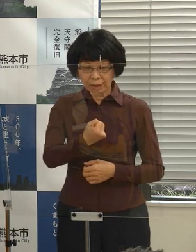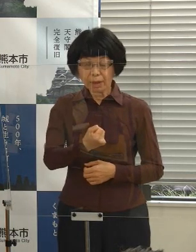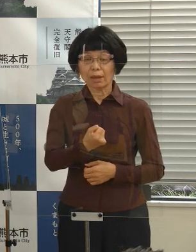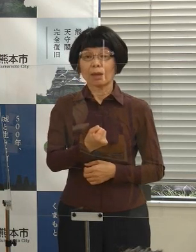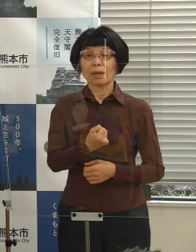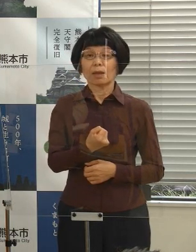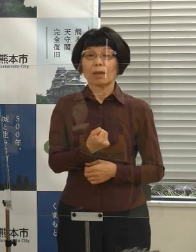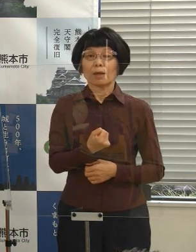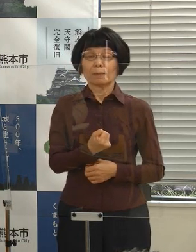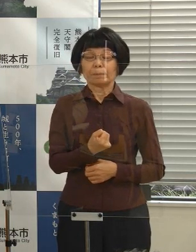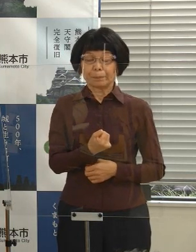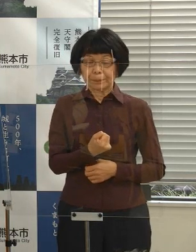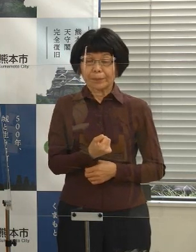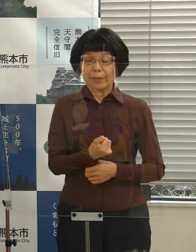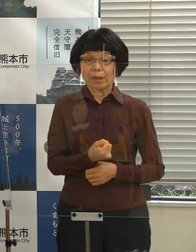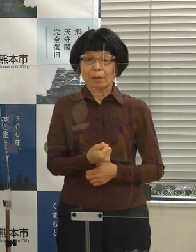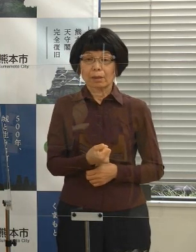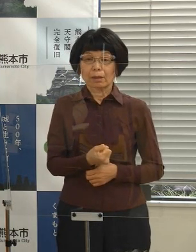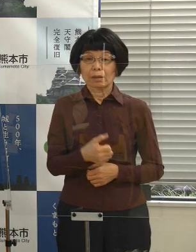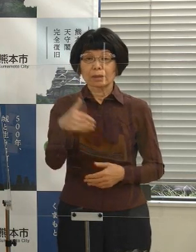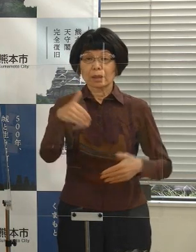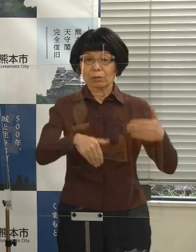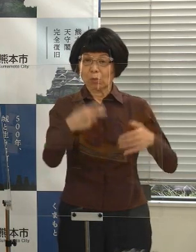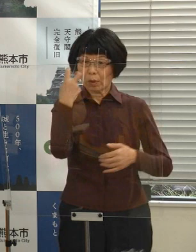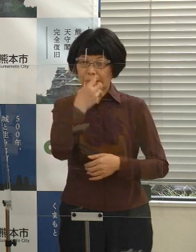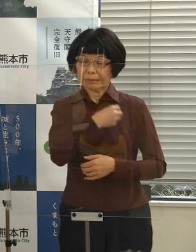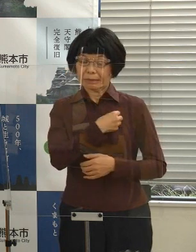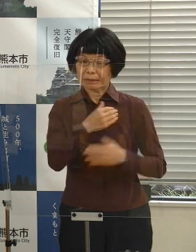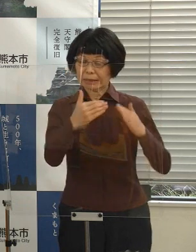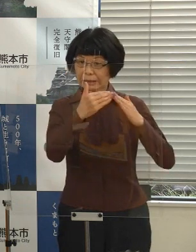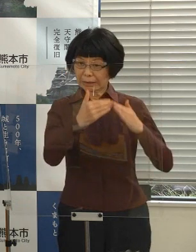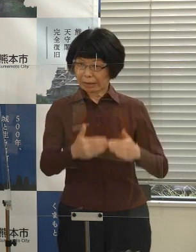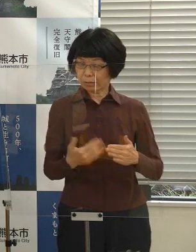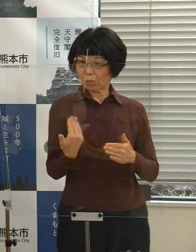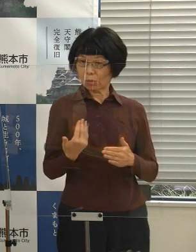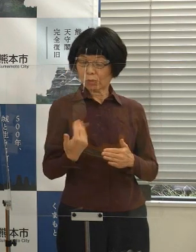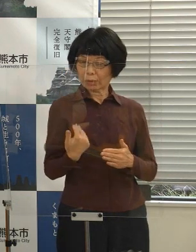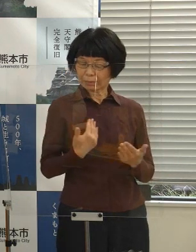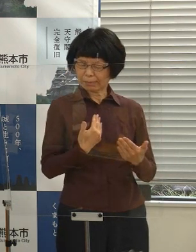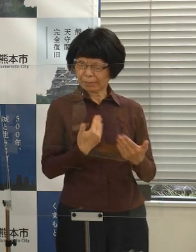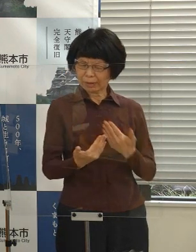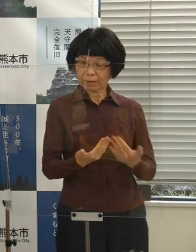また選管の方には要請を強くさせていただいたところです。